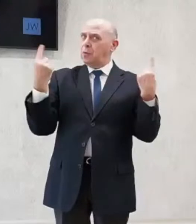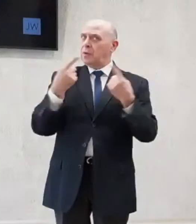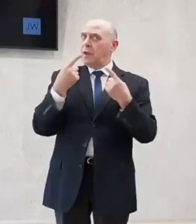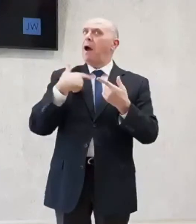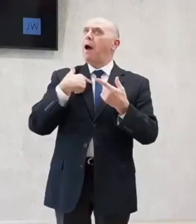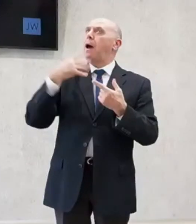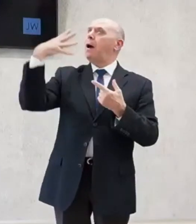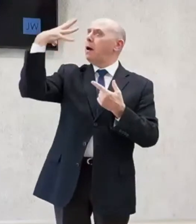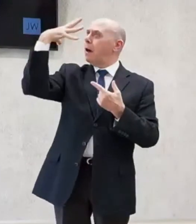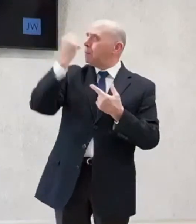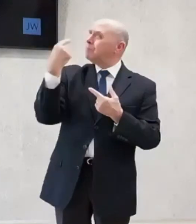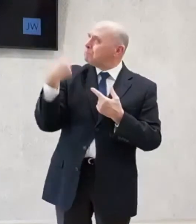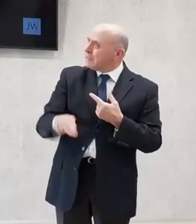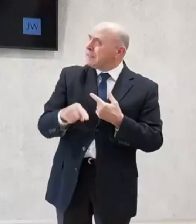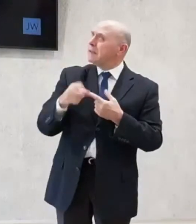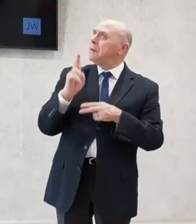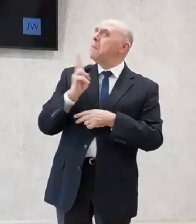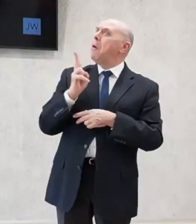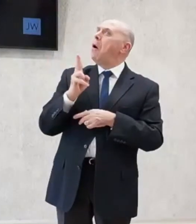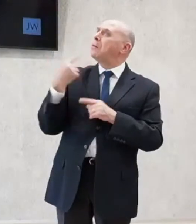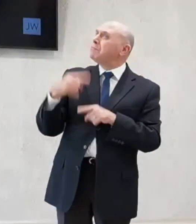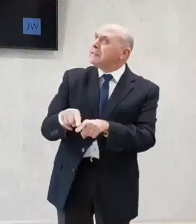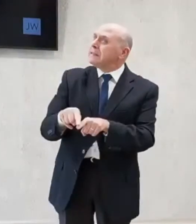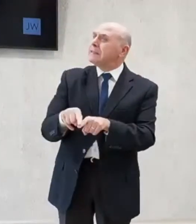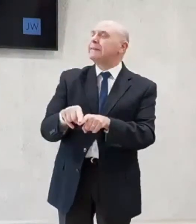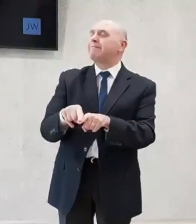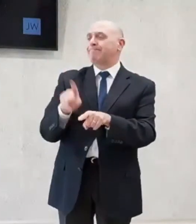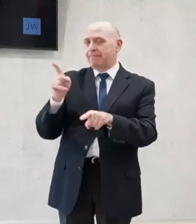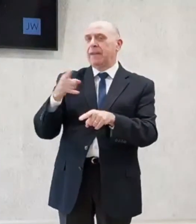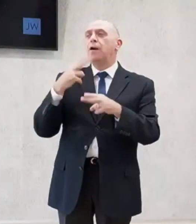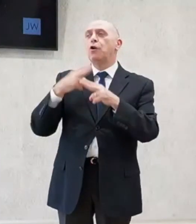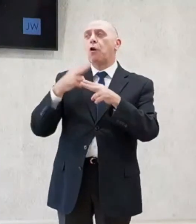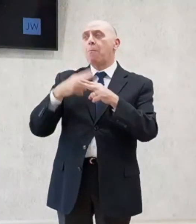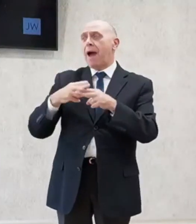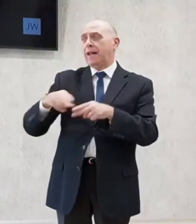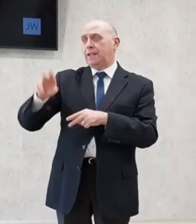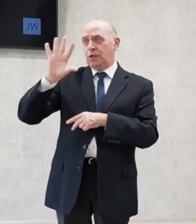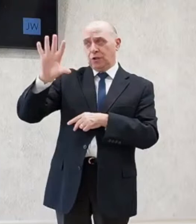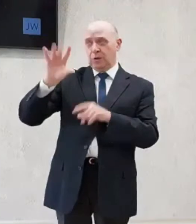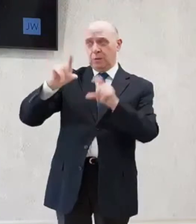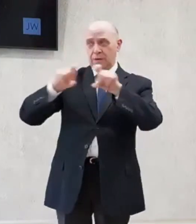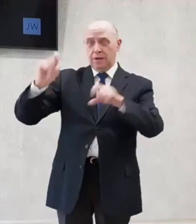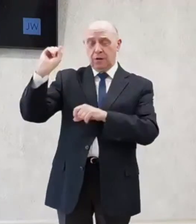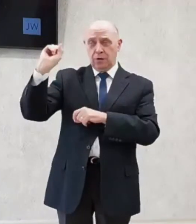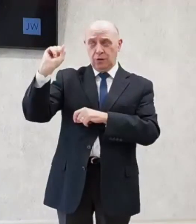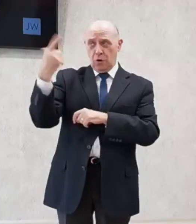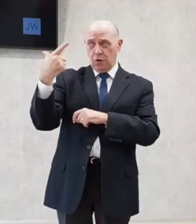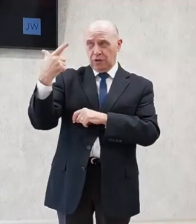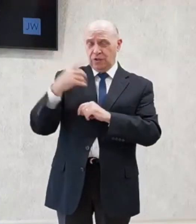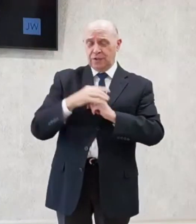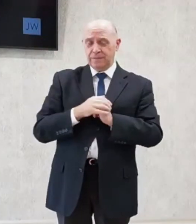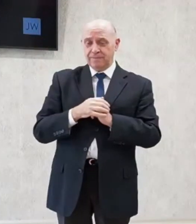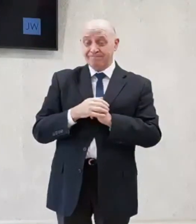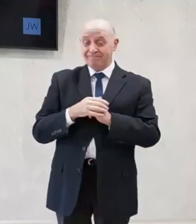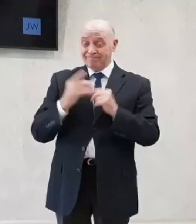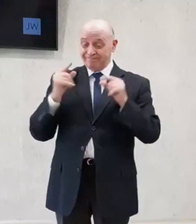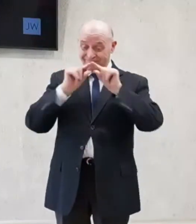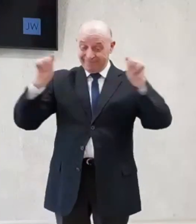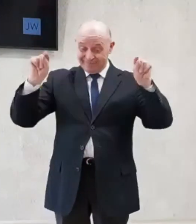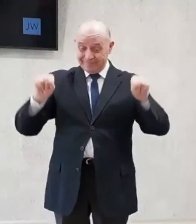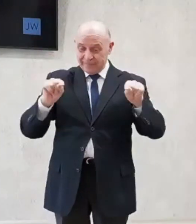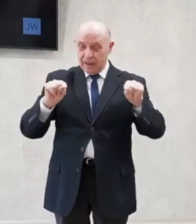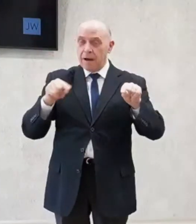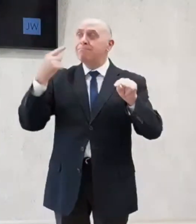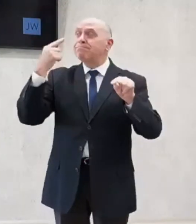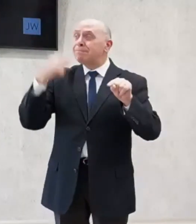notate Qui dice Romani 5:12 Ecco perché come per mezzo di un solo uomo il